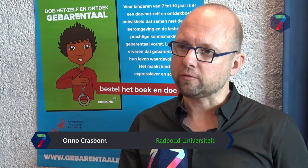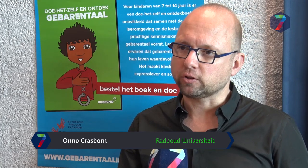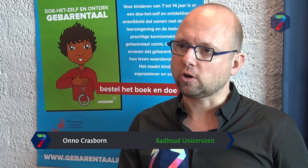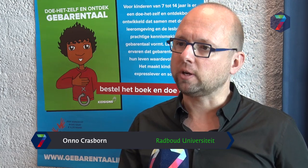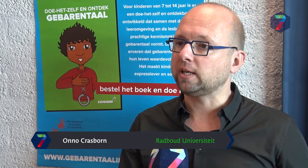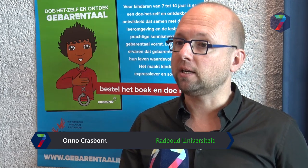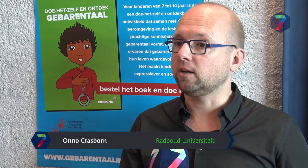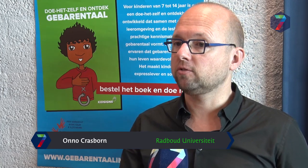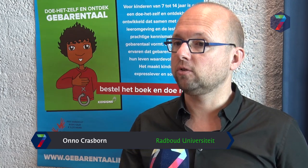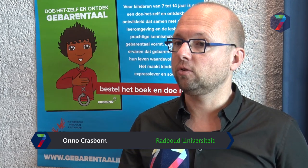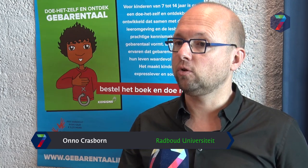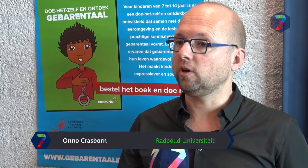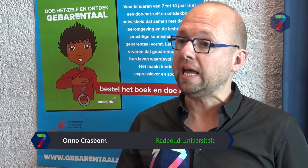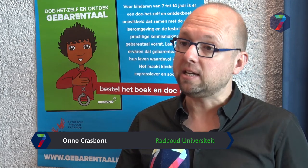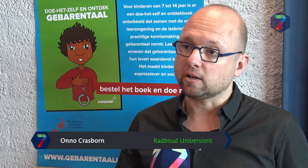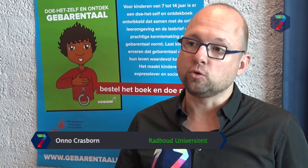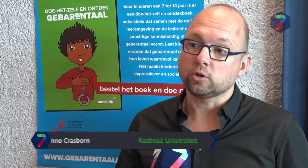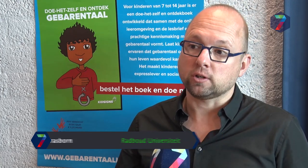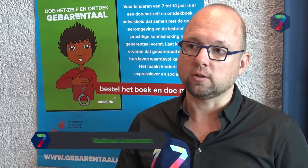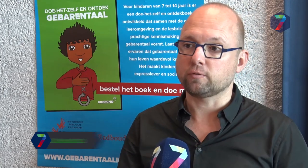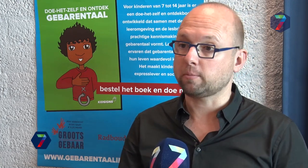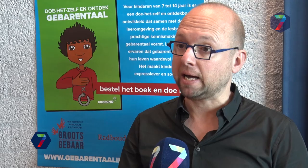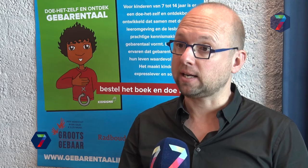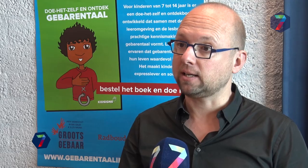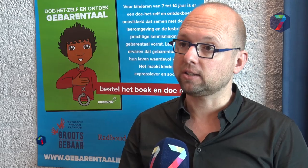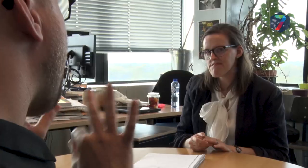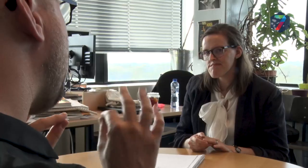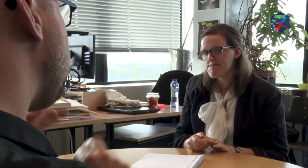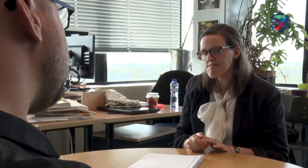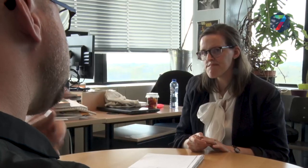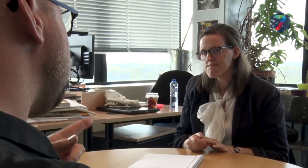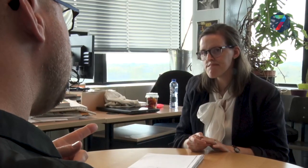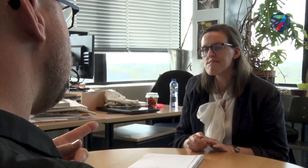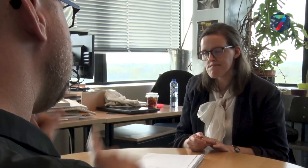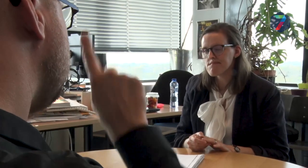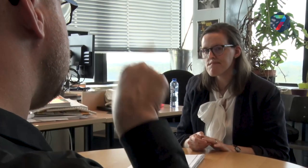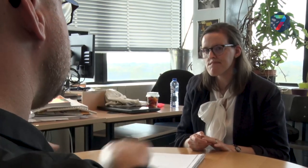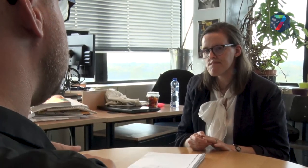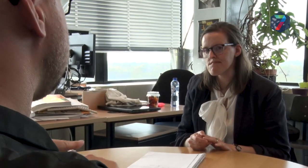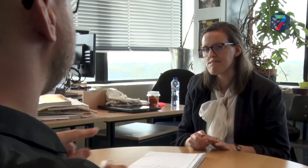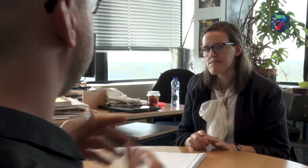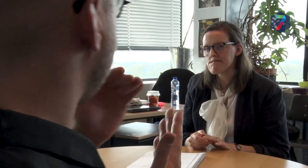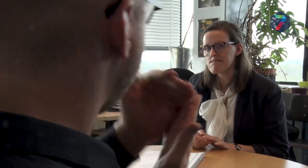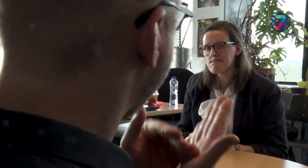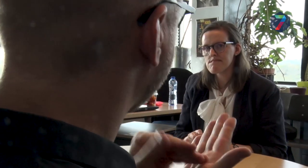heel veel scholen in Nederland... één keer een uurtje over gebarentaal lesgeven of met vrijwilligers die zelf gebarentaal beheersen.